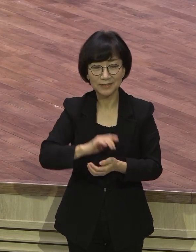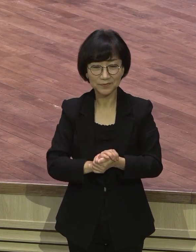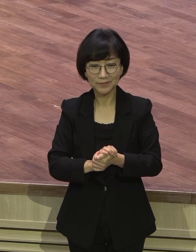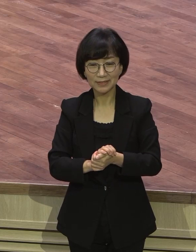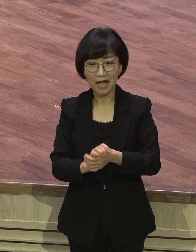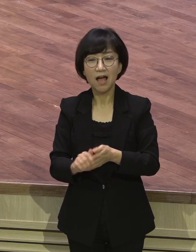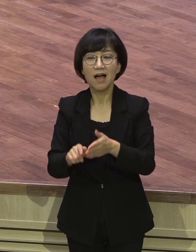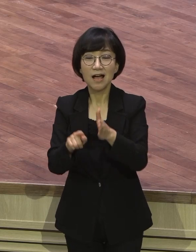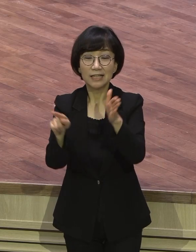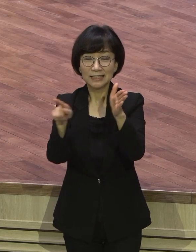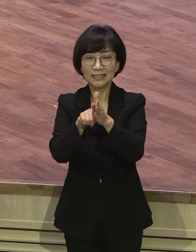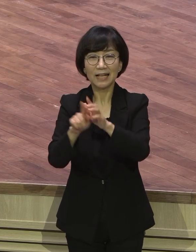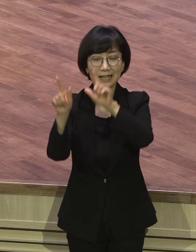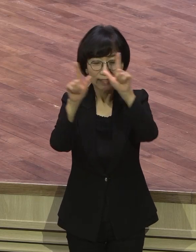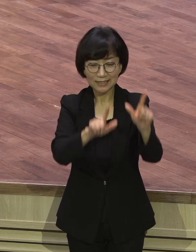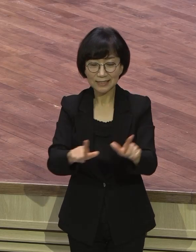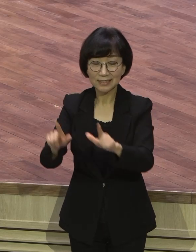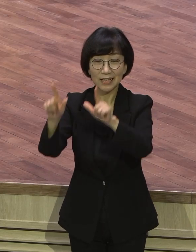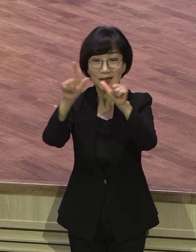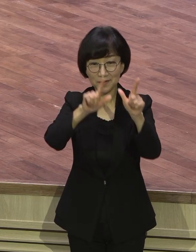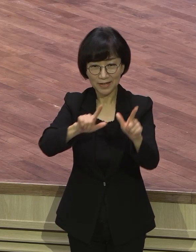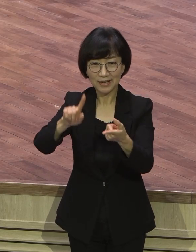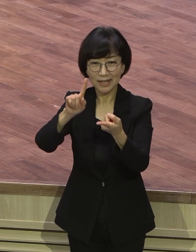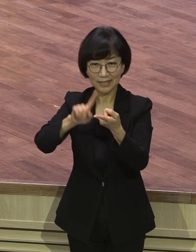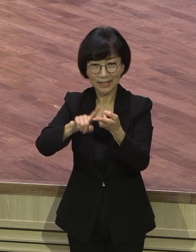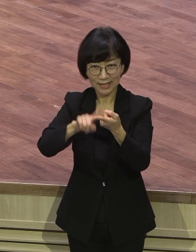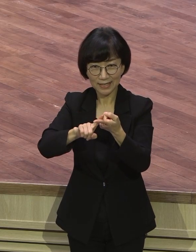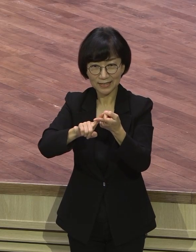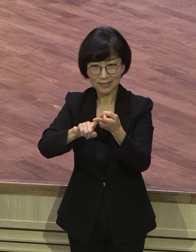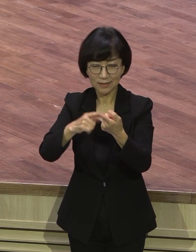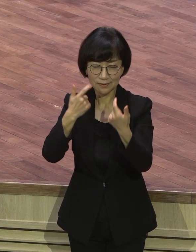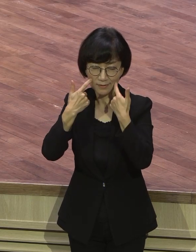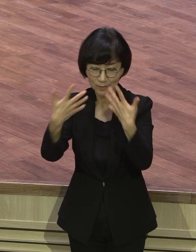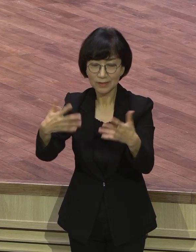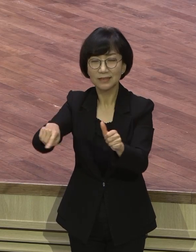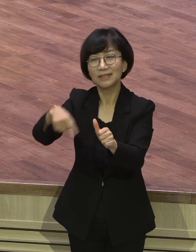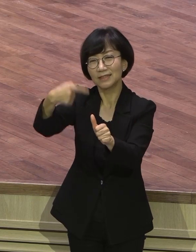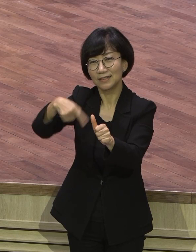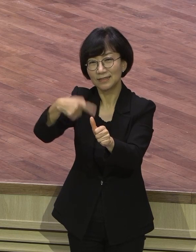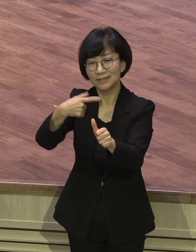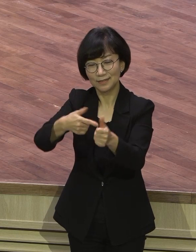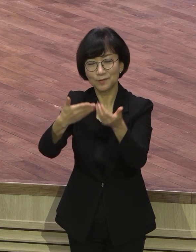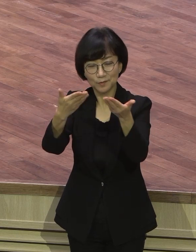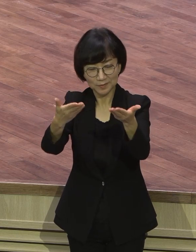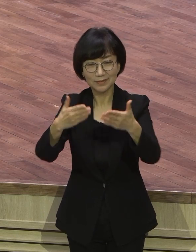해야 되는지 아주 단순하면서도 정확하게 짚어주는 말씀입니다.